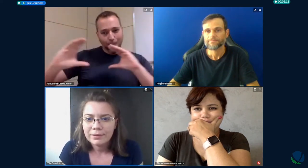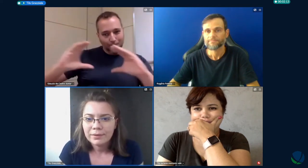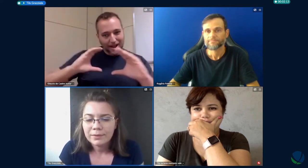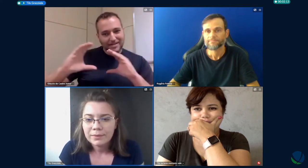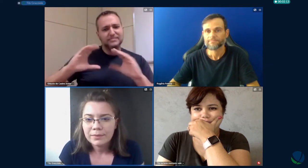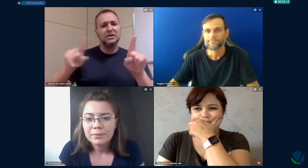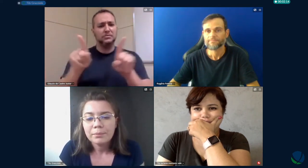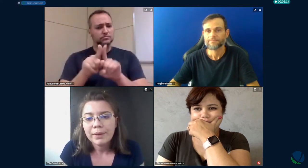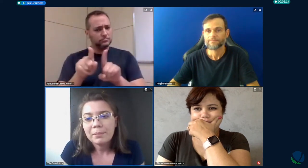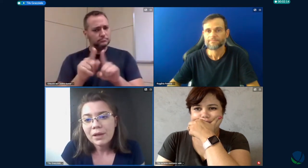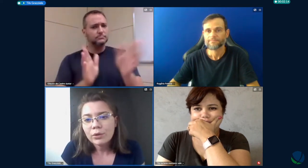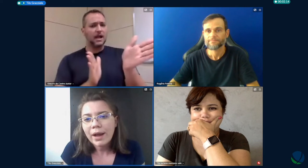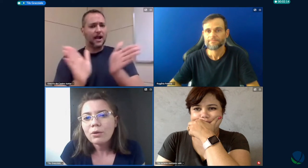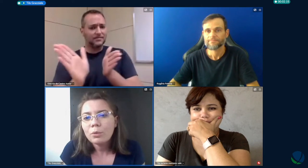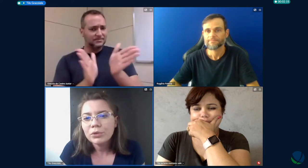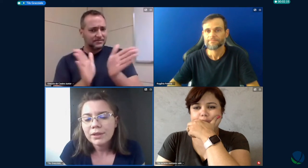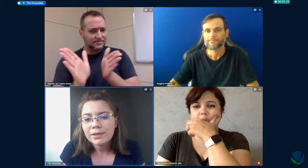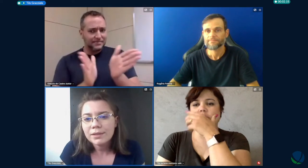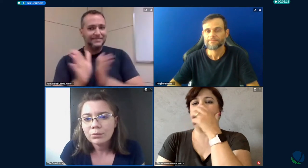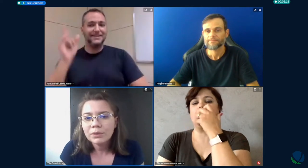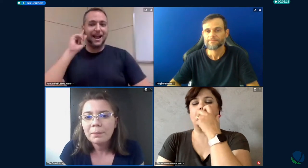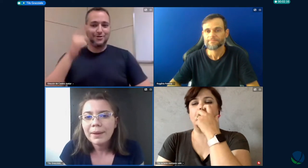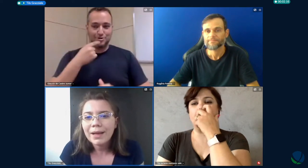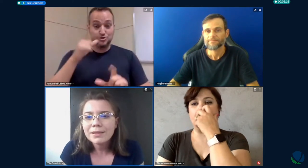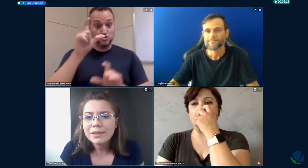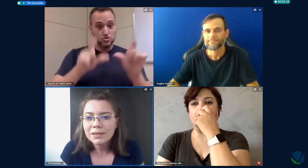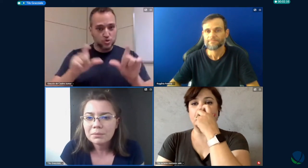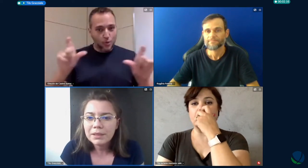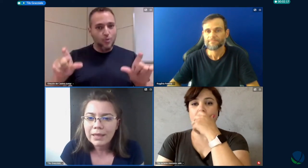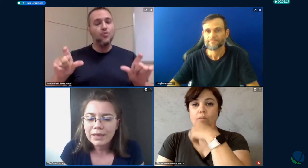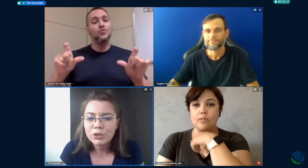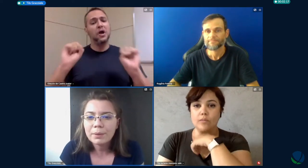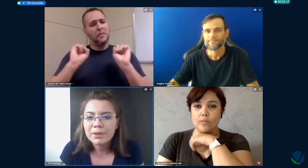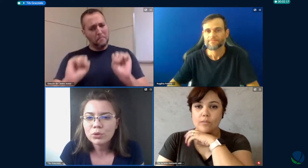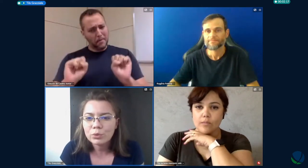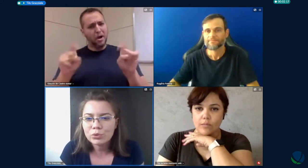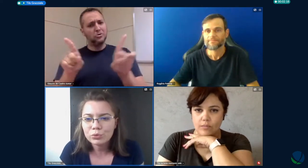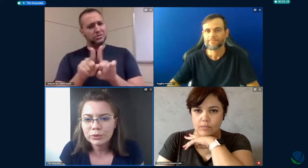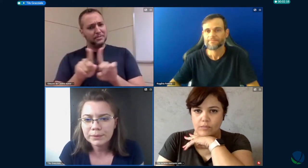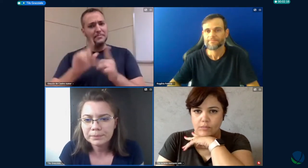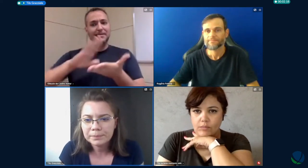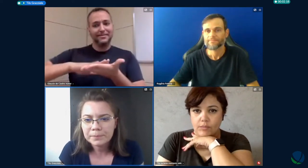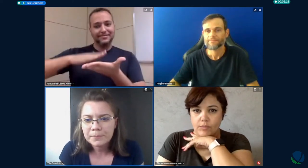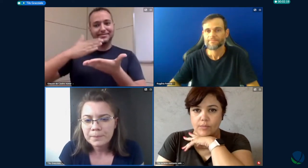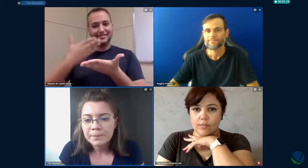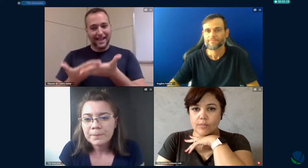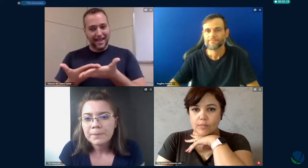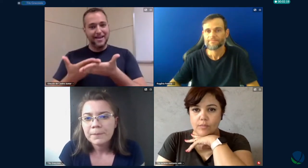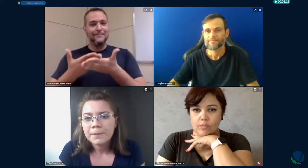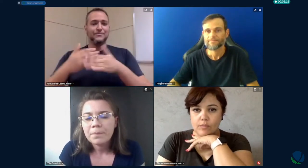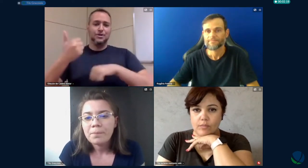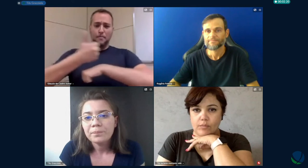área, para melhorar a comunicação, também a acessibilidade da pessoa surda.